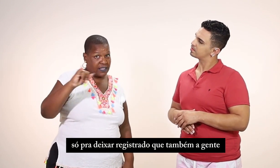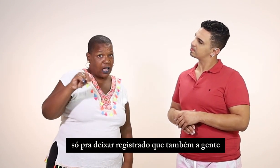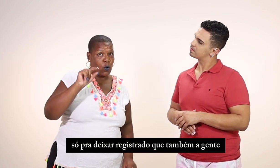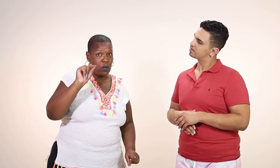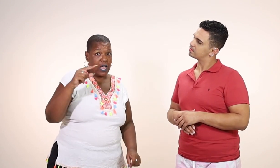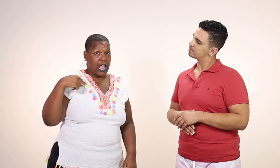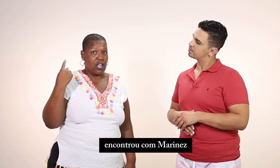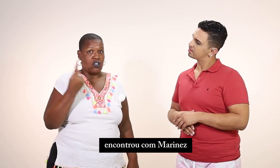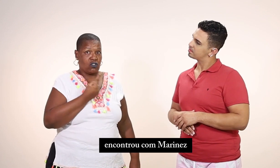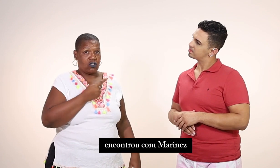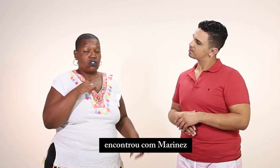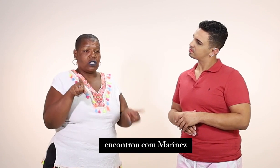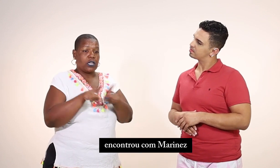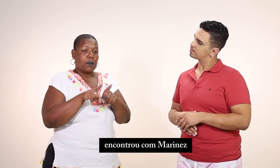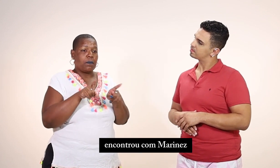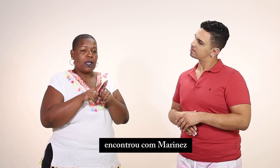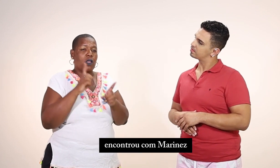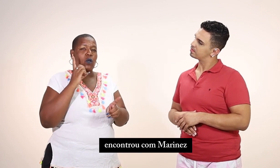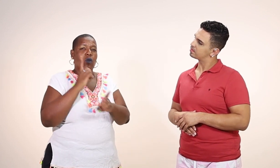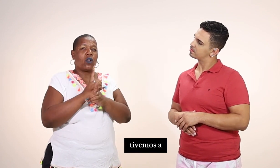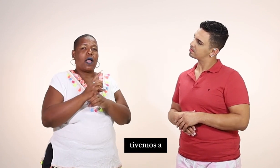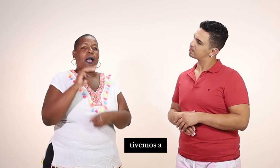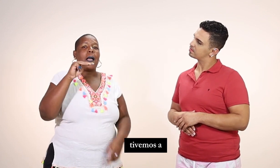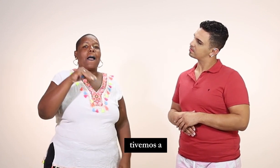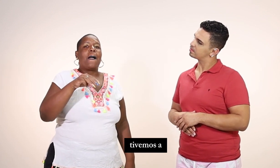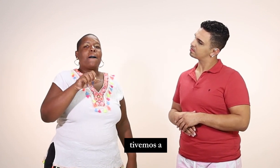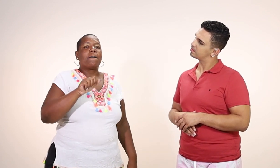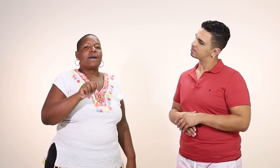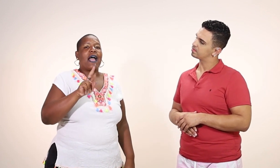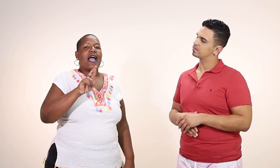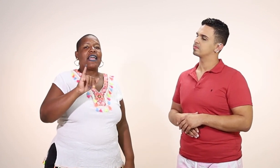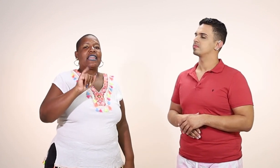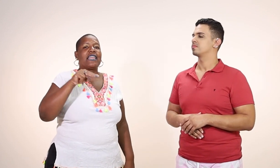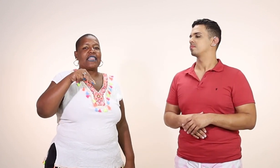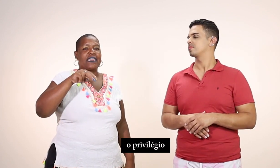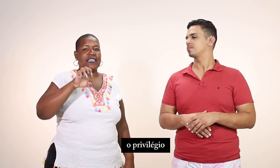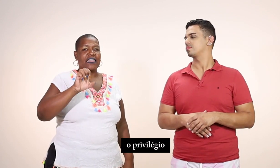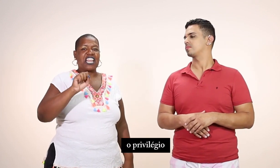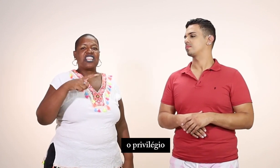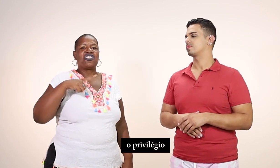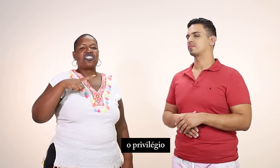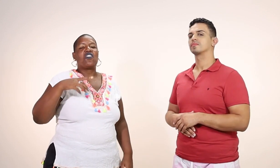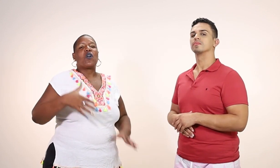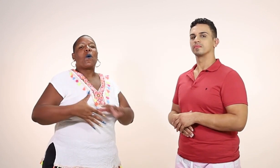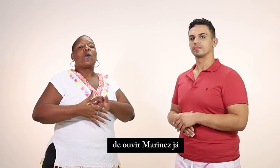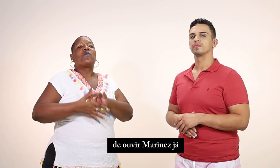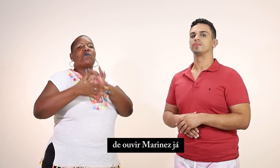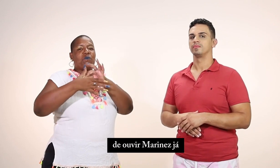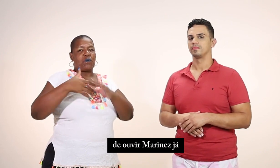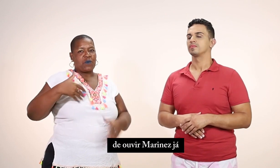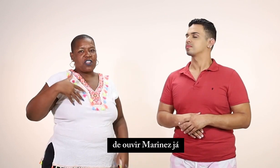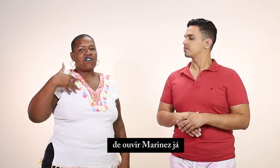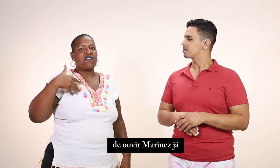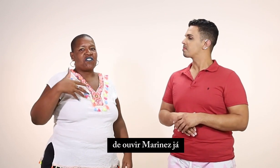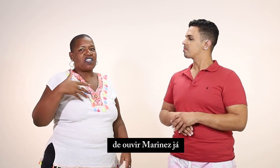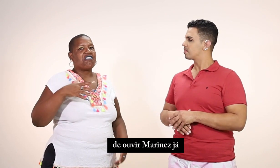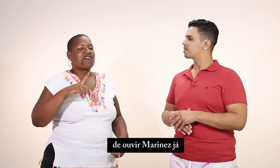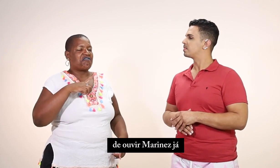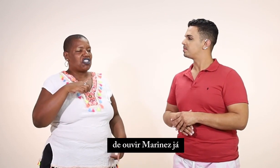gente encontrou com Marinês, tivemos o privilégio de ouvir